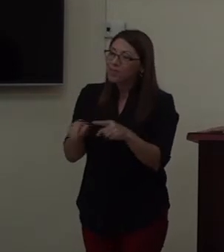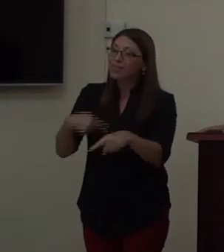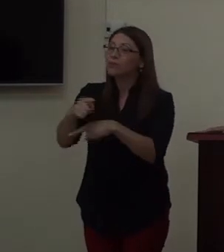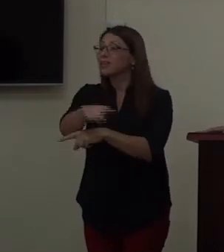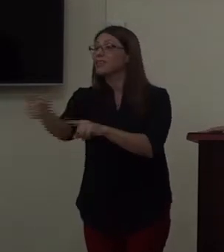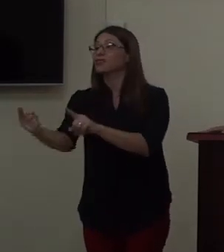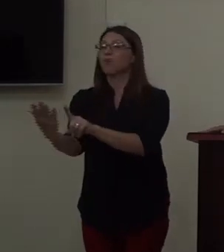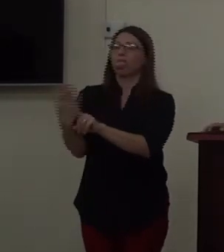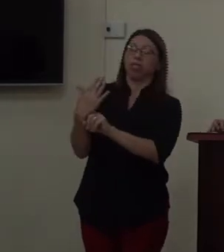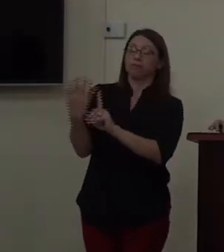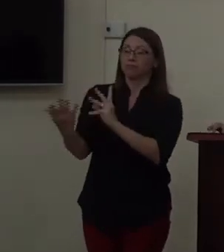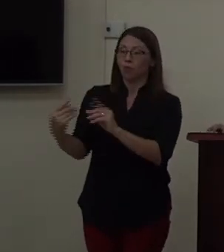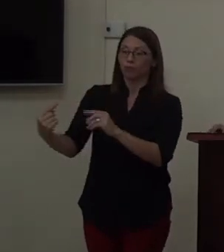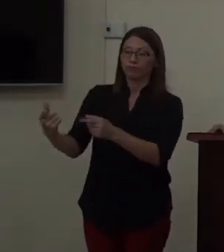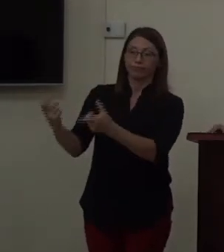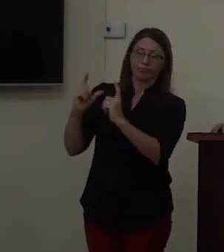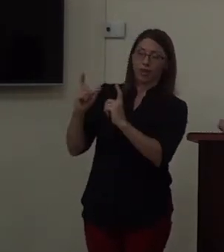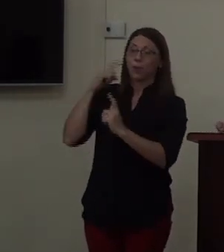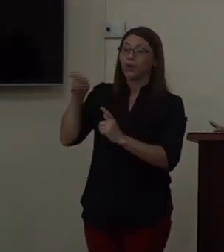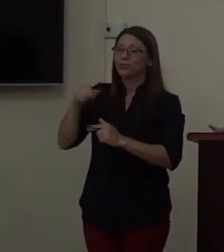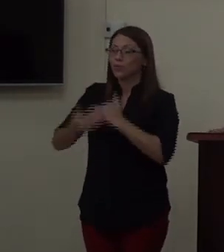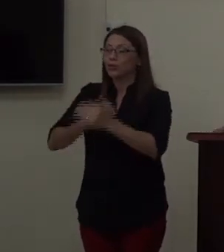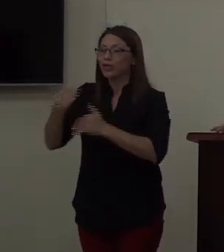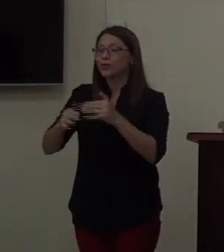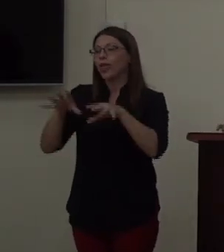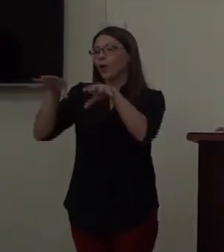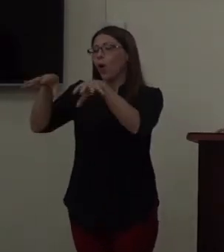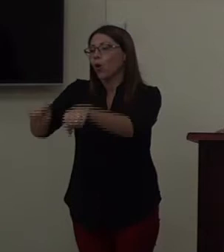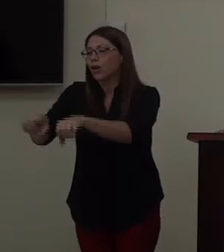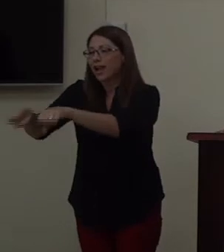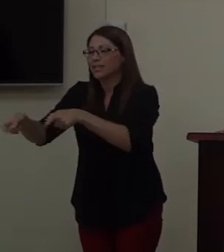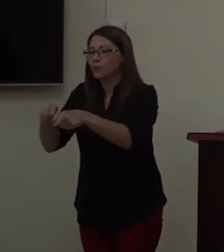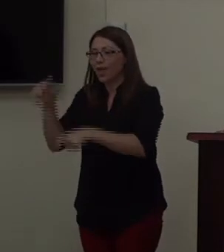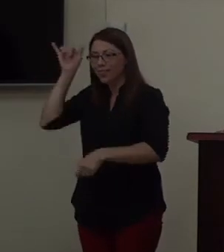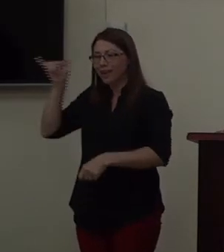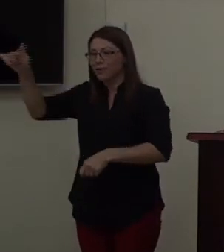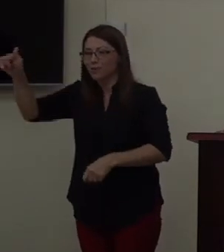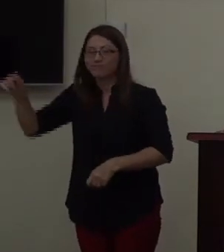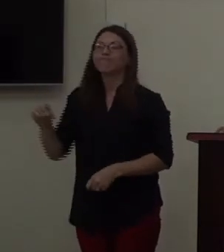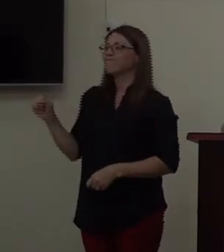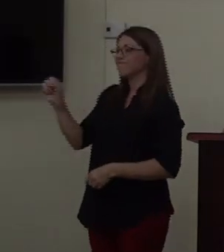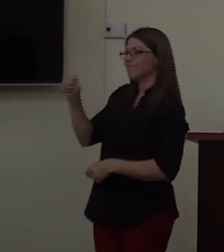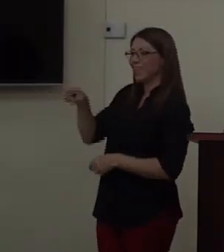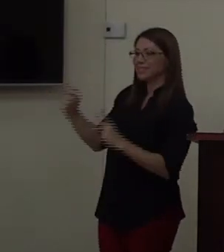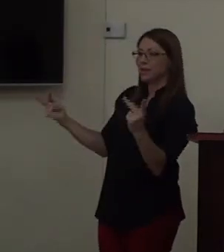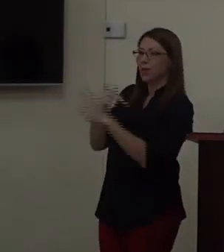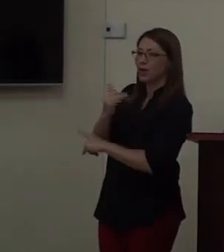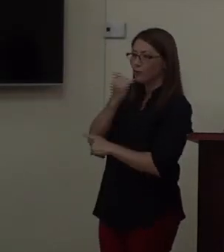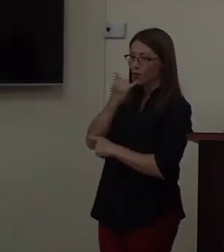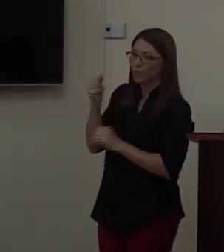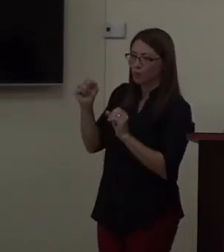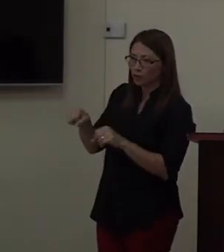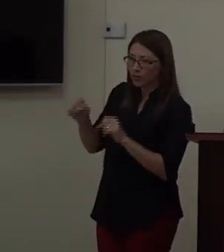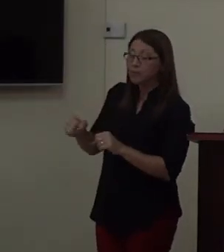rechazado porque es un proceso de colonialismo, ¿verdad? Interno, ¿verdad? Y sí, ese sería el peor error. De hecho,